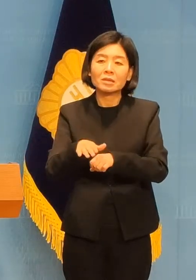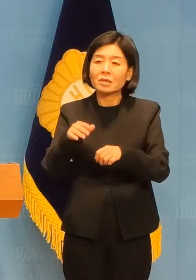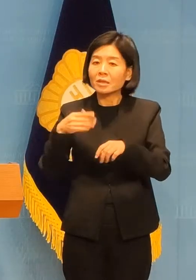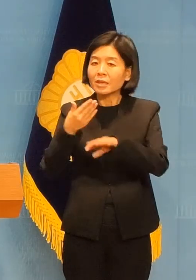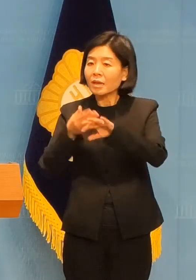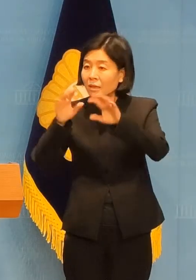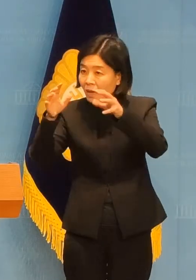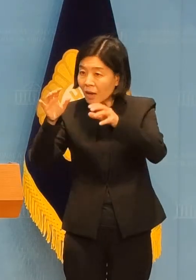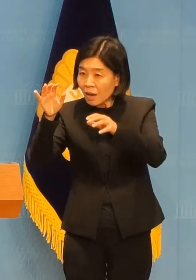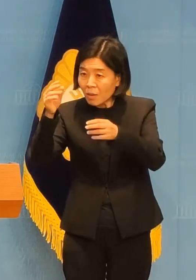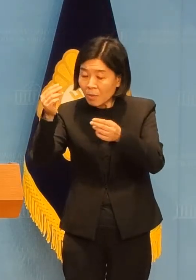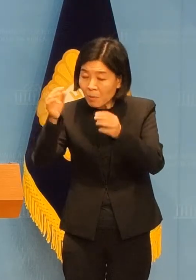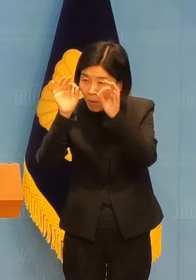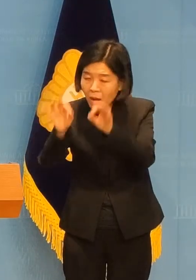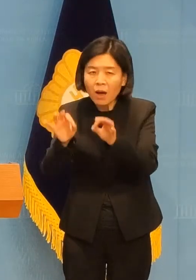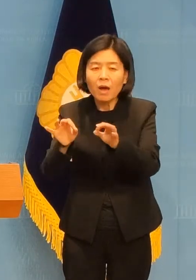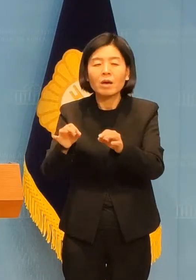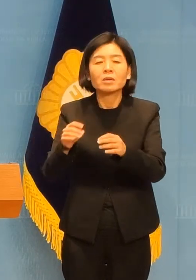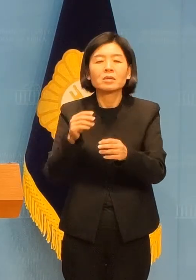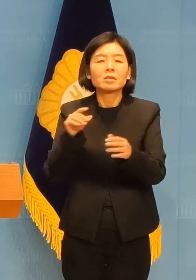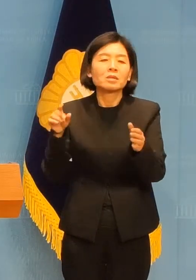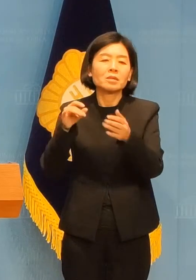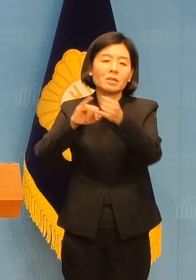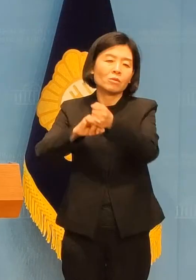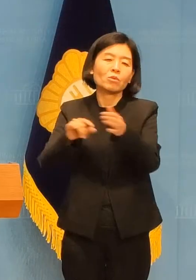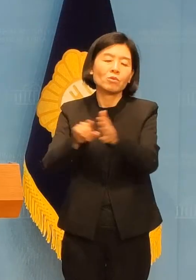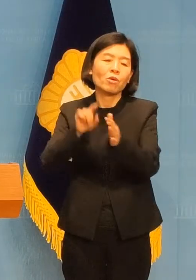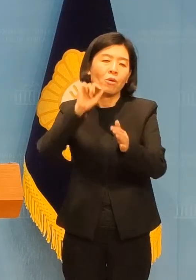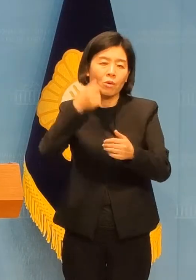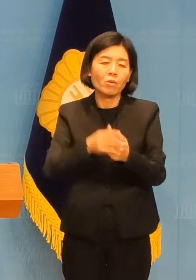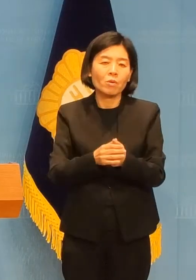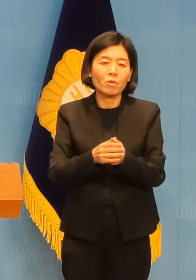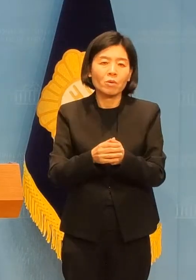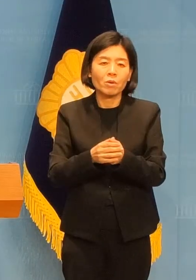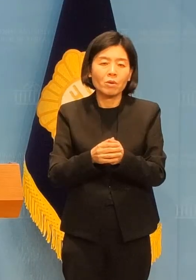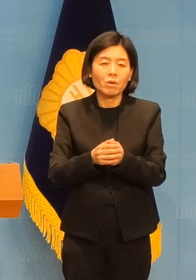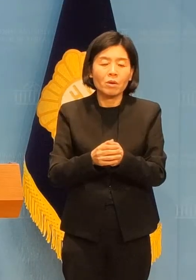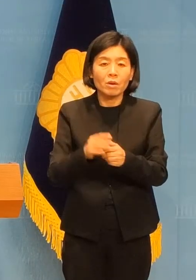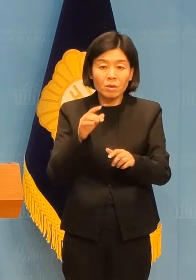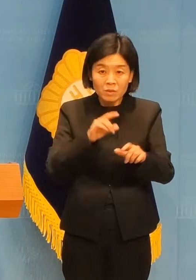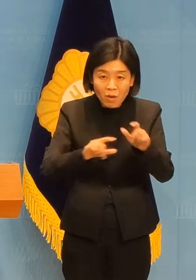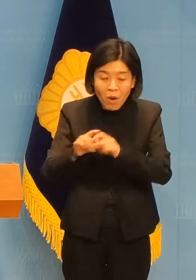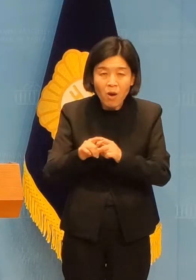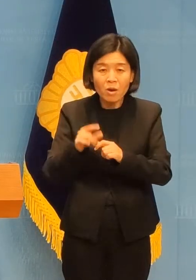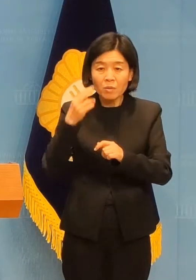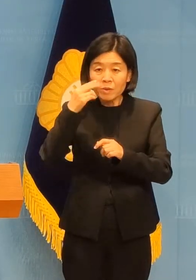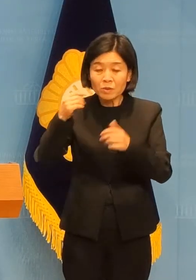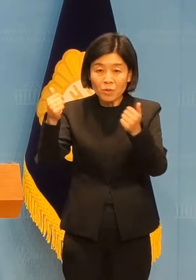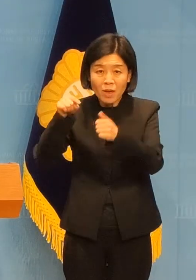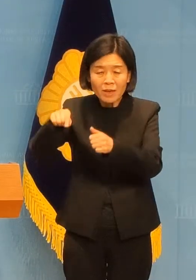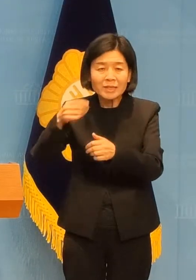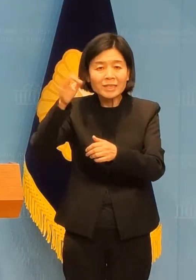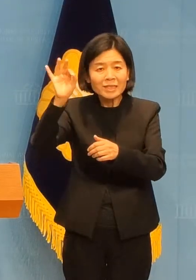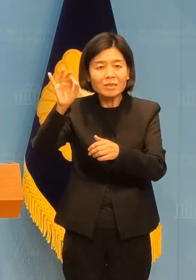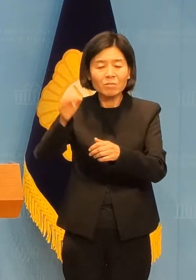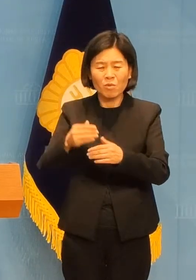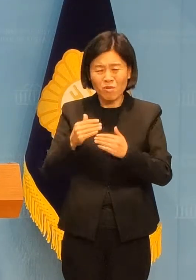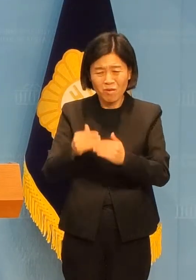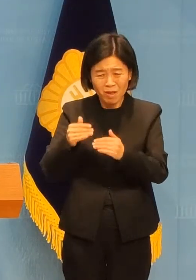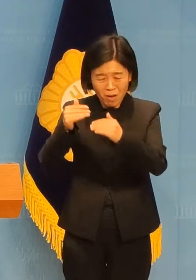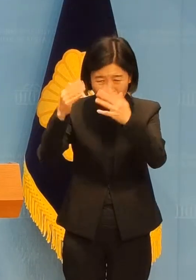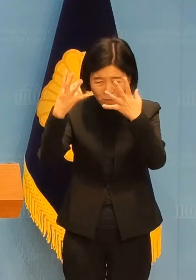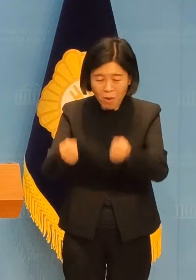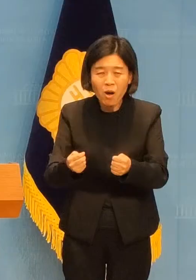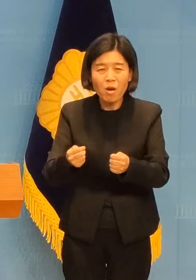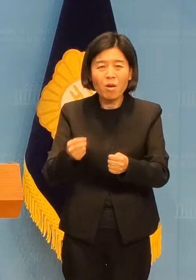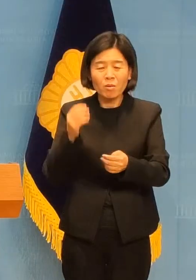없습니다. 한미 원자력 협정 개정과 미국 의회 승인까지 넘어야 할 절차도 많습니다. 실제로 핵 추진